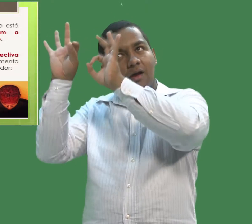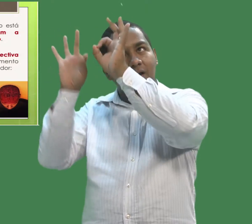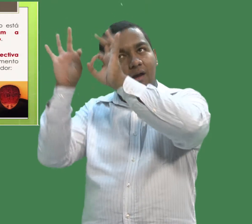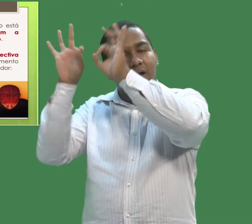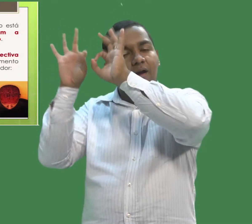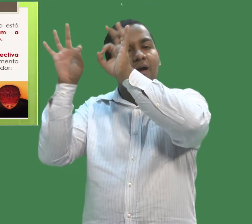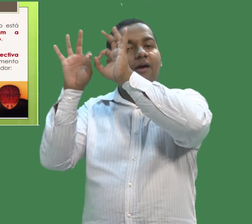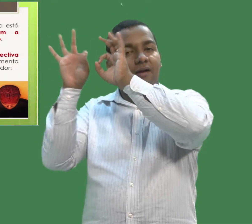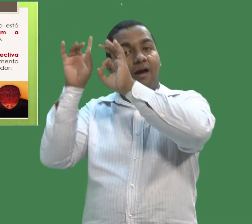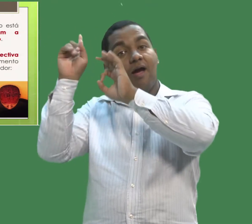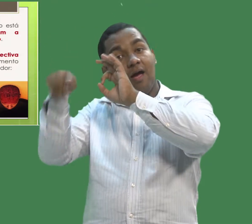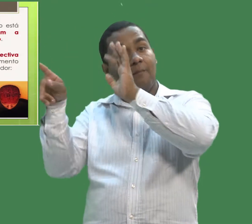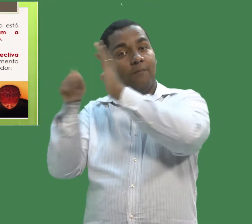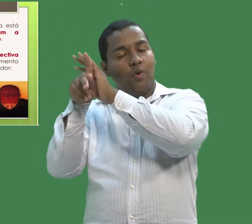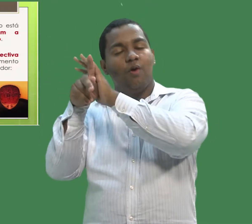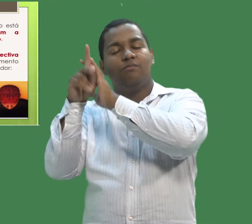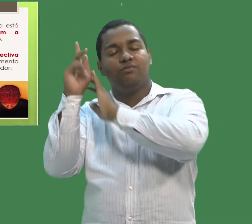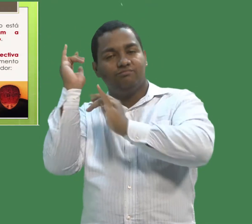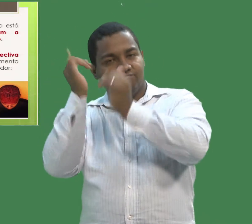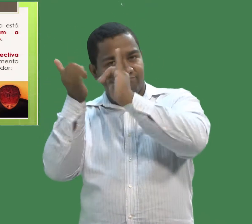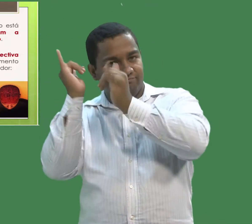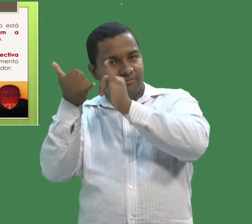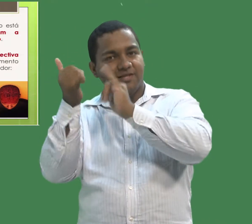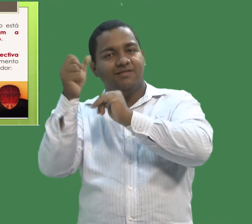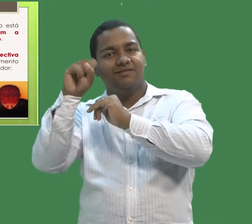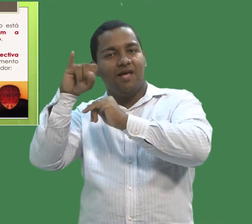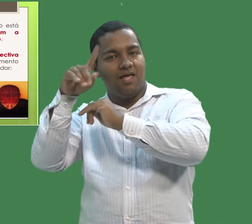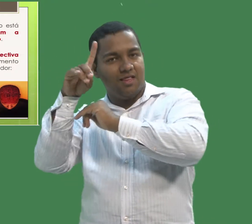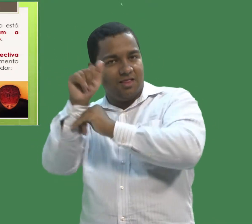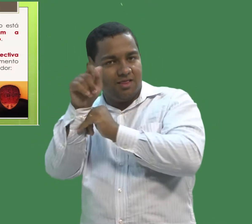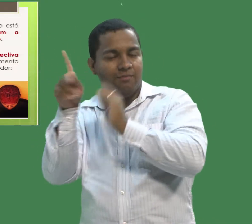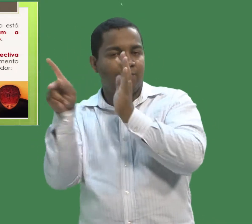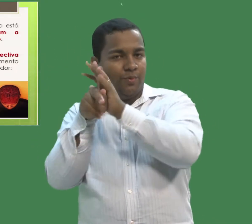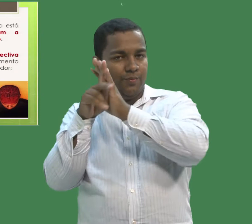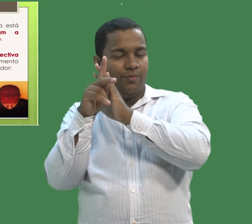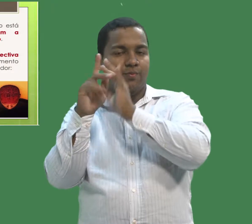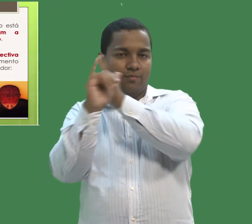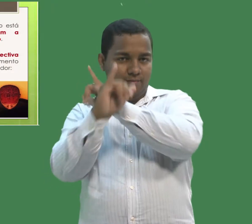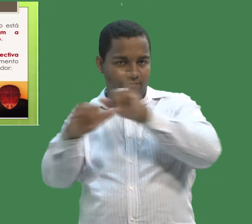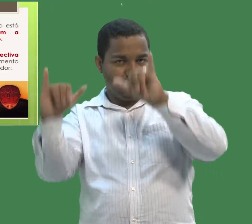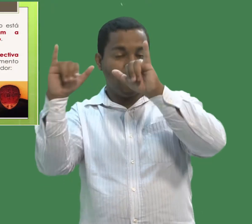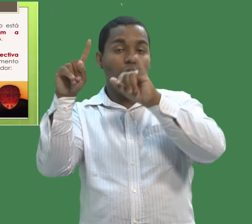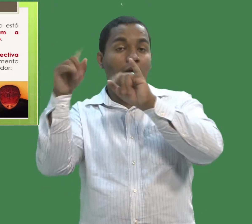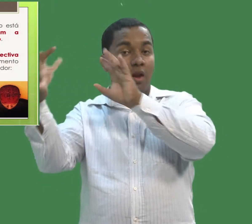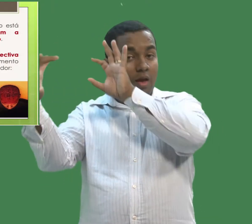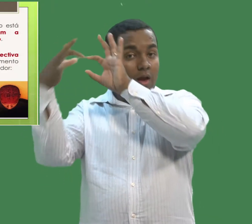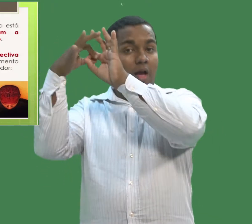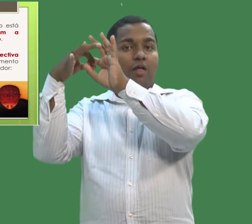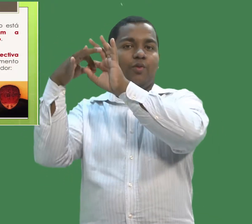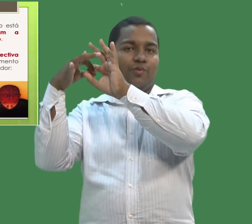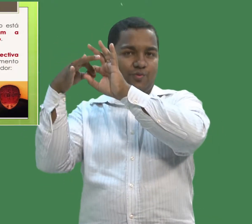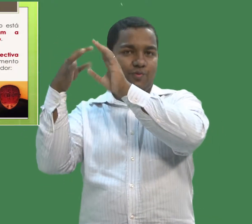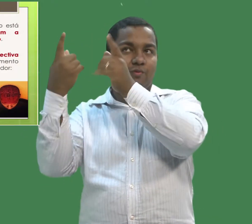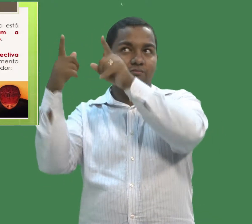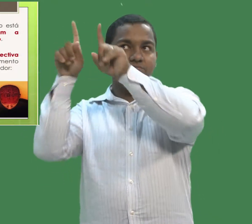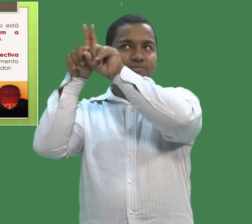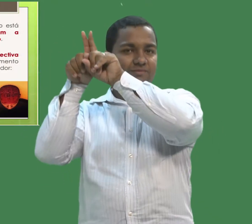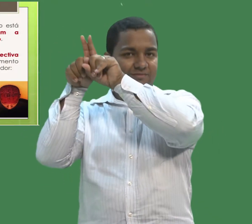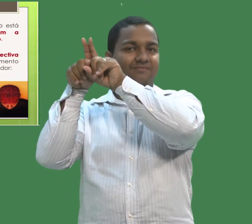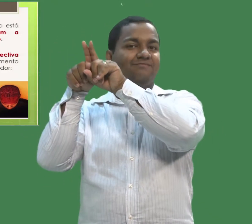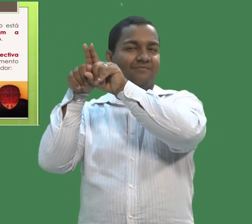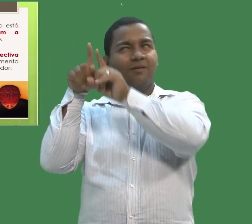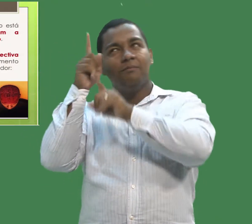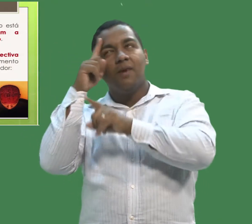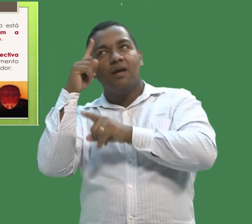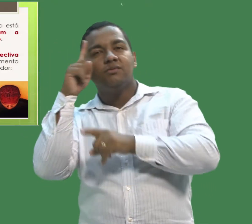entrada, processamento ou dados ocultos, e output, os dados de saída. Só pensar que conexionismo, na verdade, está ligado